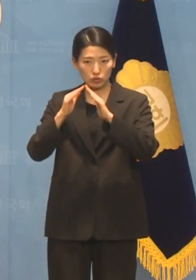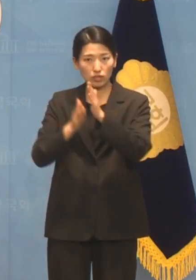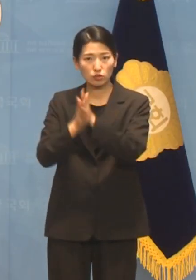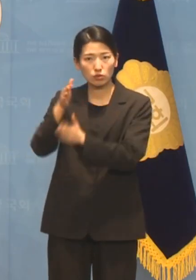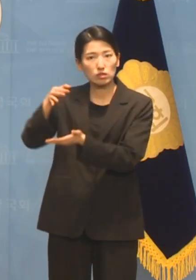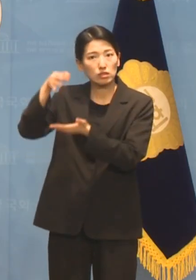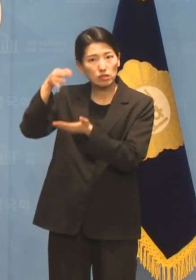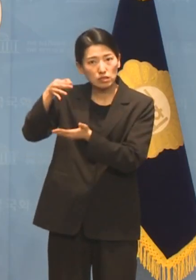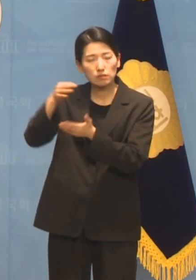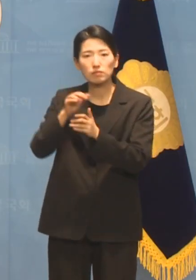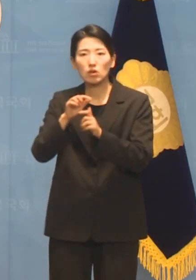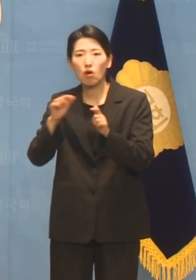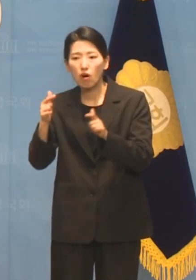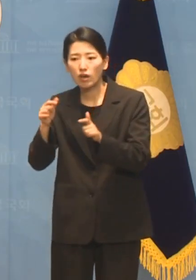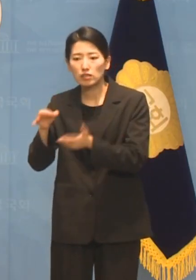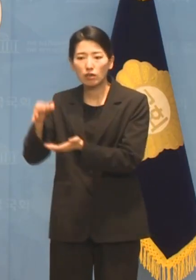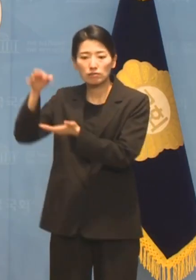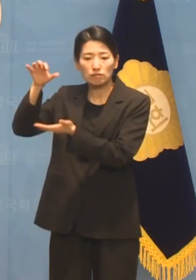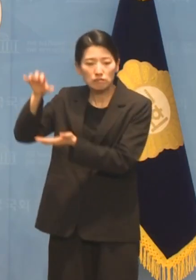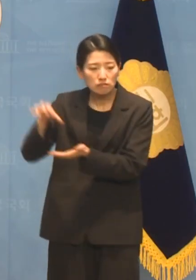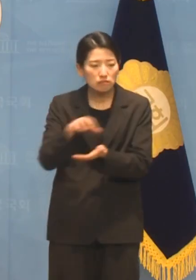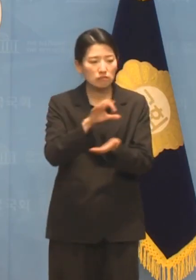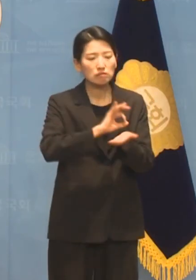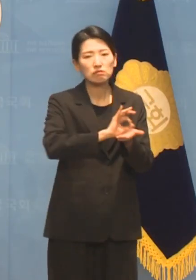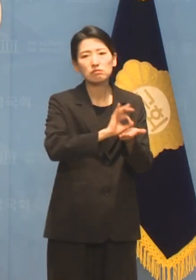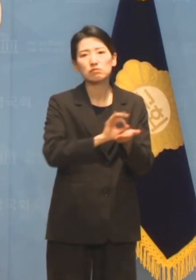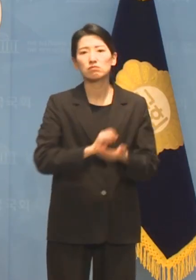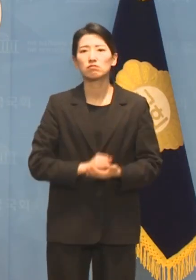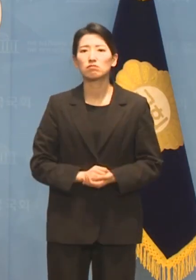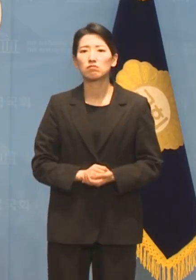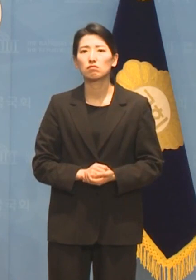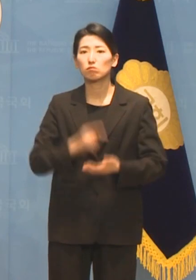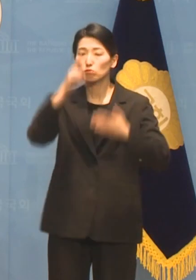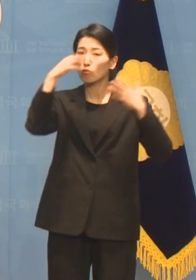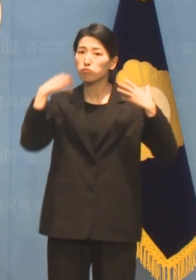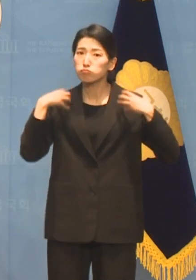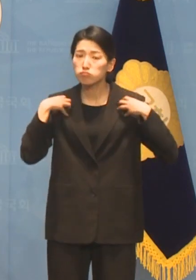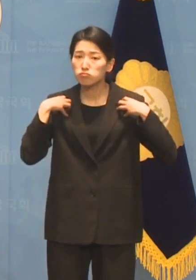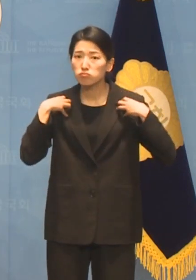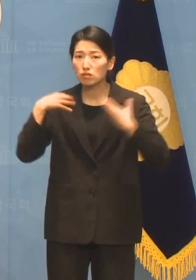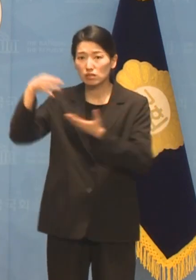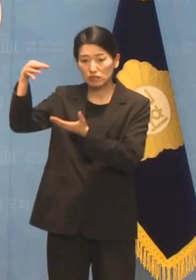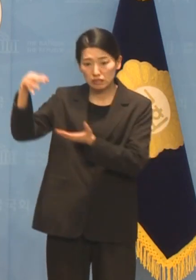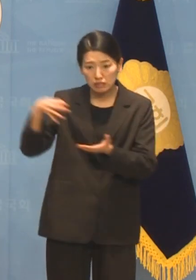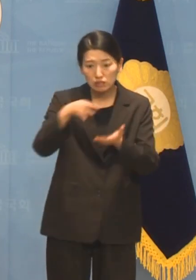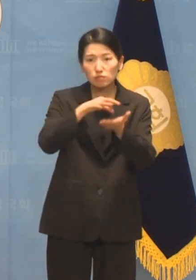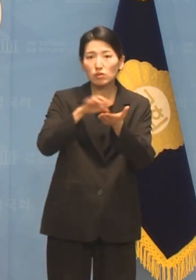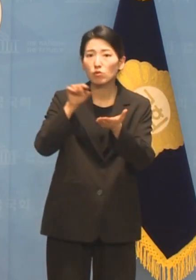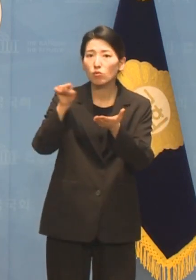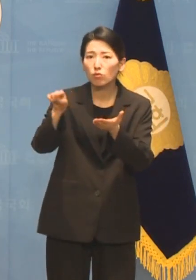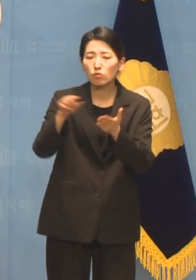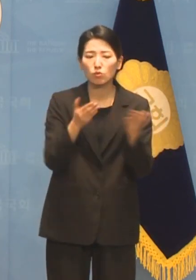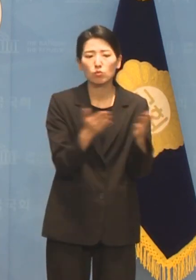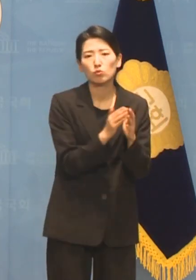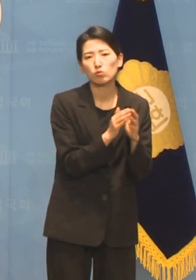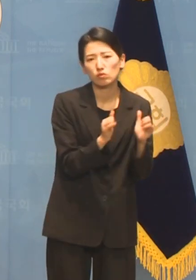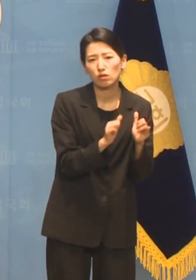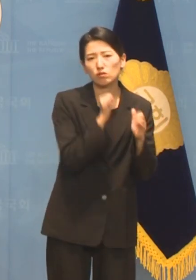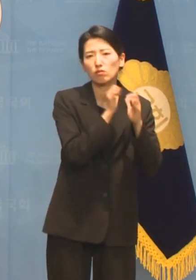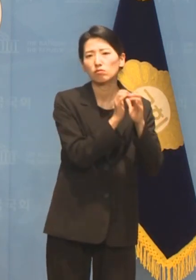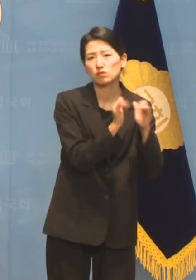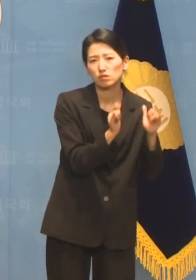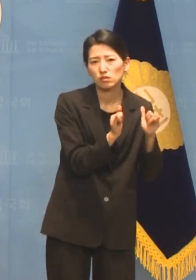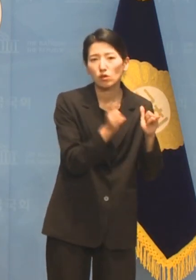등으로 돌려막았습니다. 정부의 기금 돌려막기는 노동자 서민을 위한 기금과 위기 상황에 대비하여